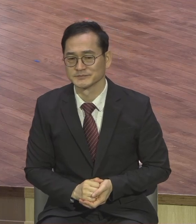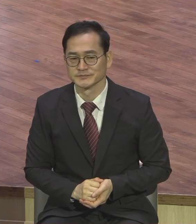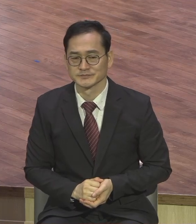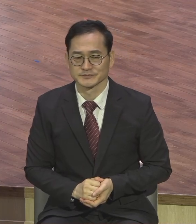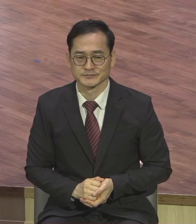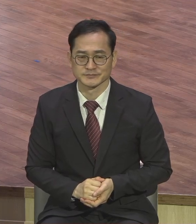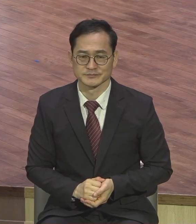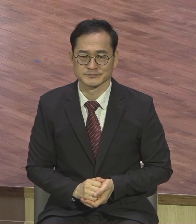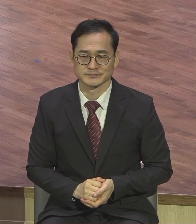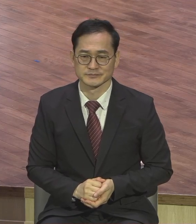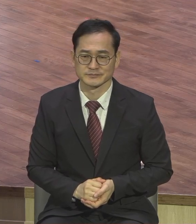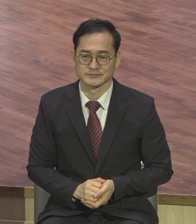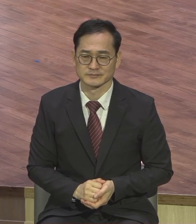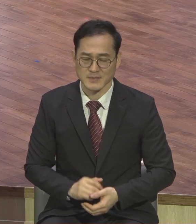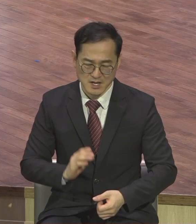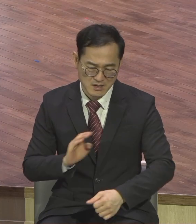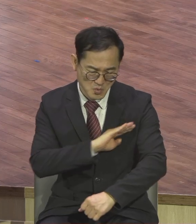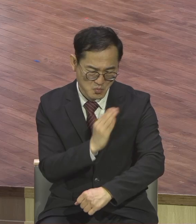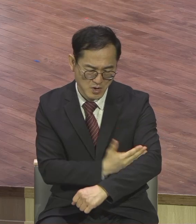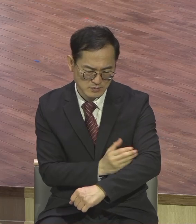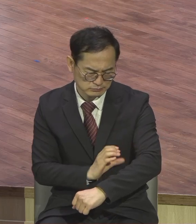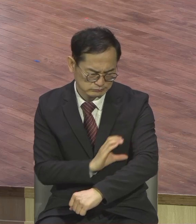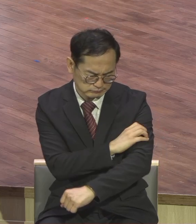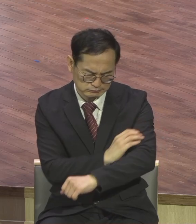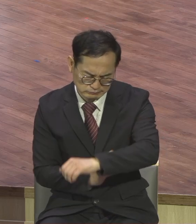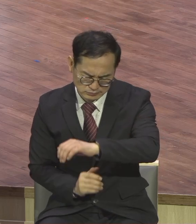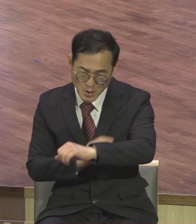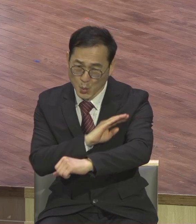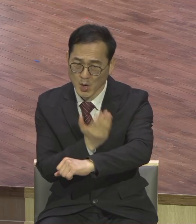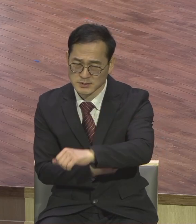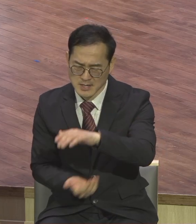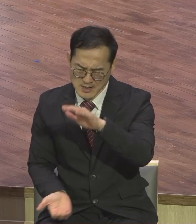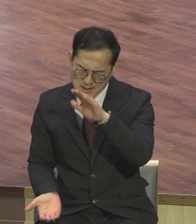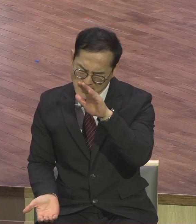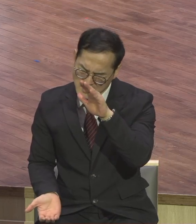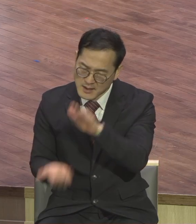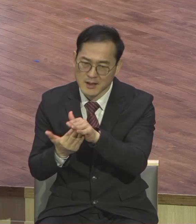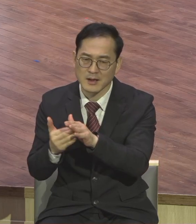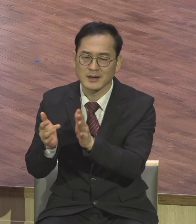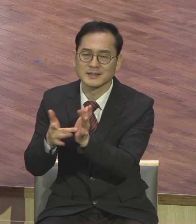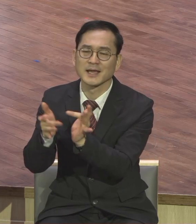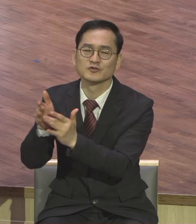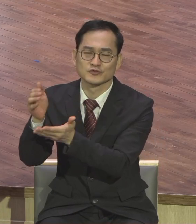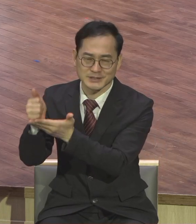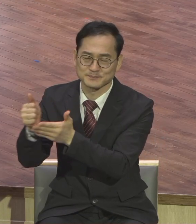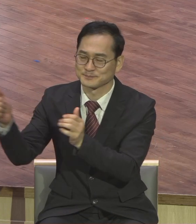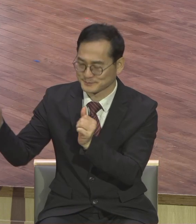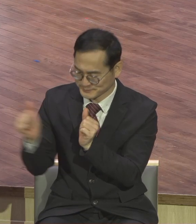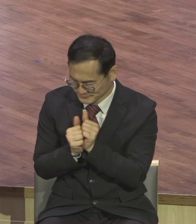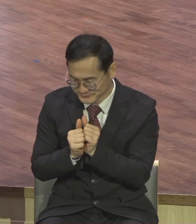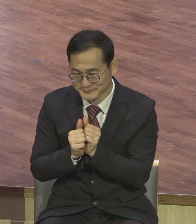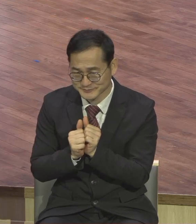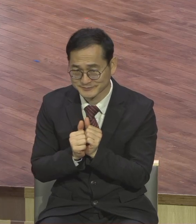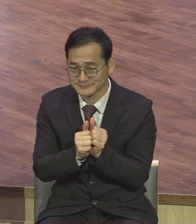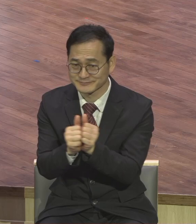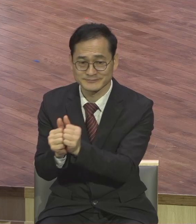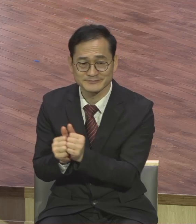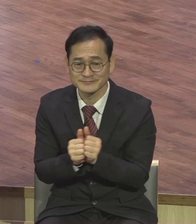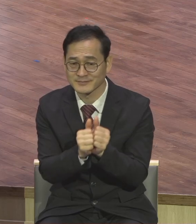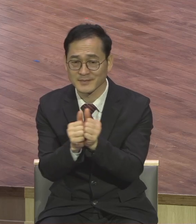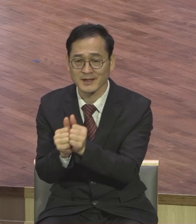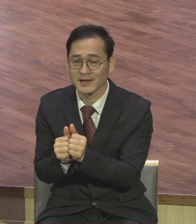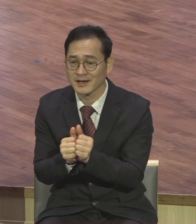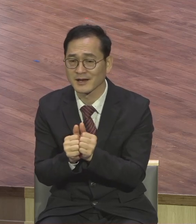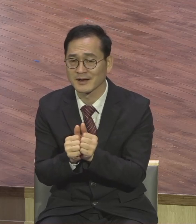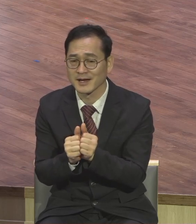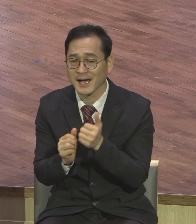땅이 다 가졌다니까요. 전제 조건입니다. 그분이 함께 하실 때 나와